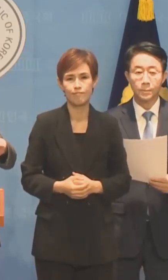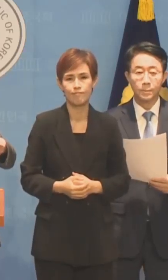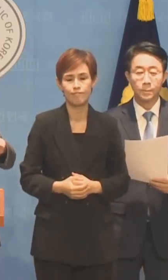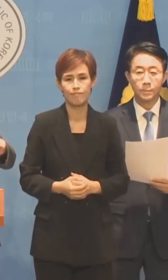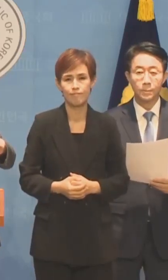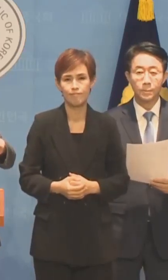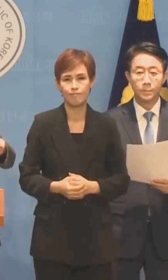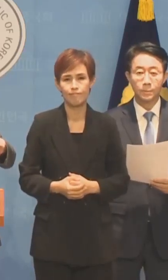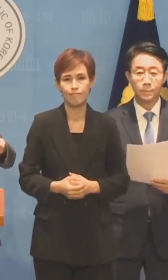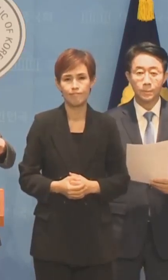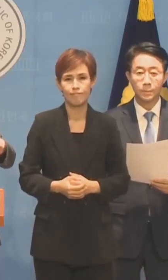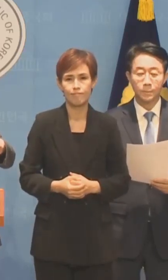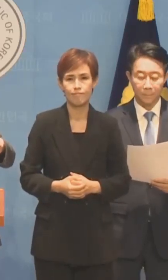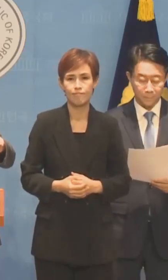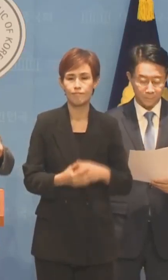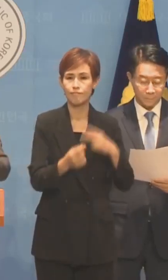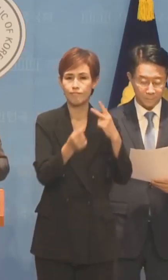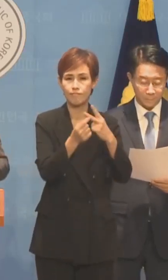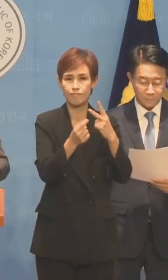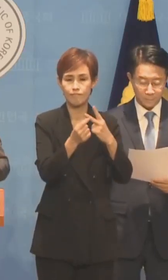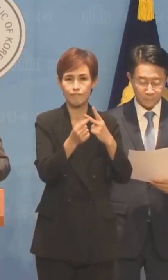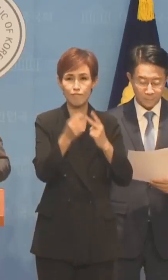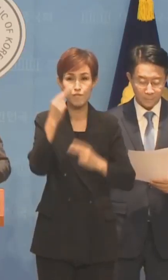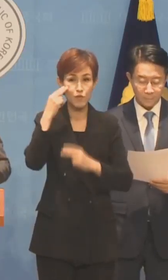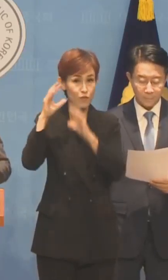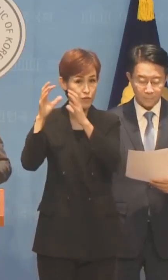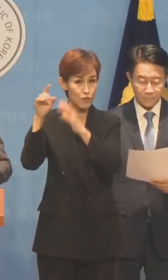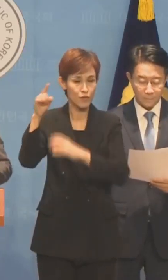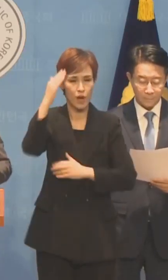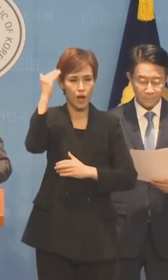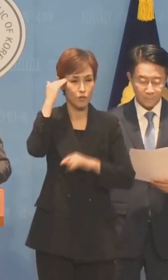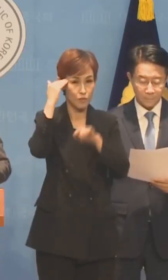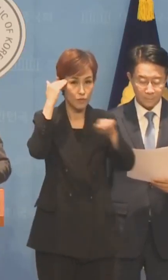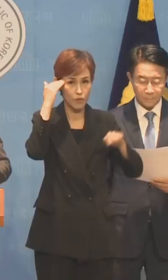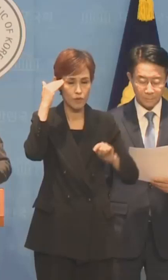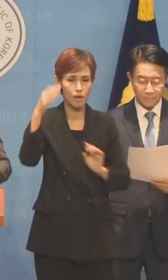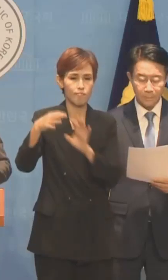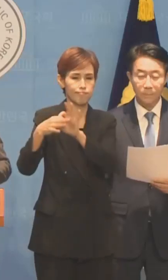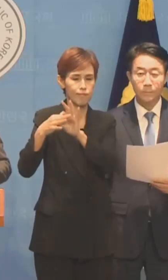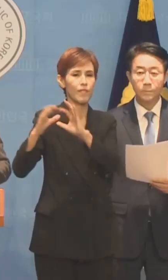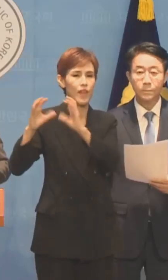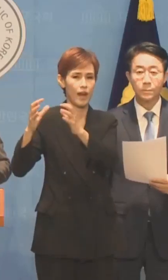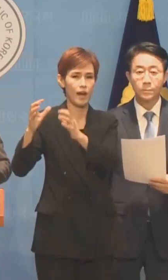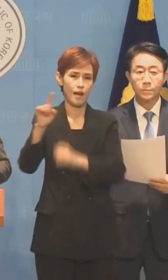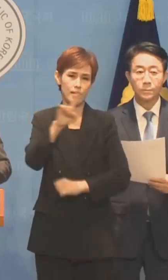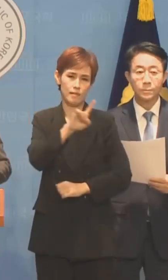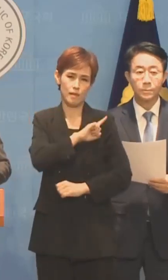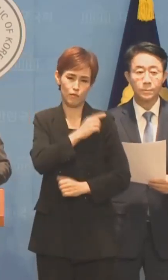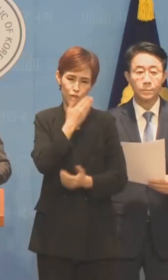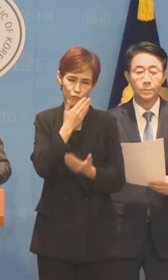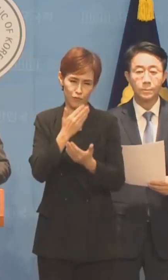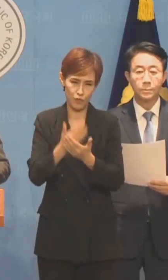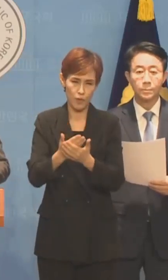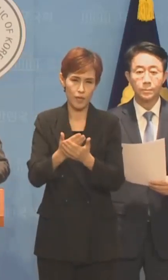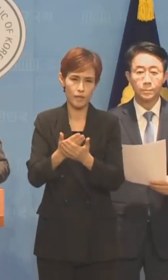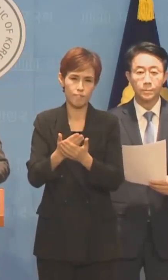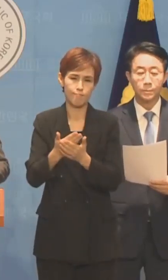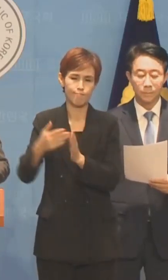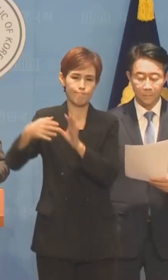표한다는 말씀을 드립니다. 둘째, 미국은 대한민국의 유일한 동맹국이자 가장 중요한